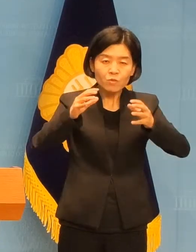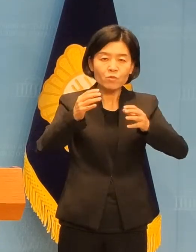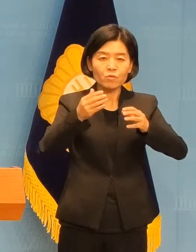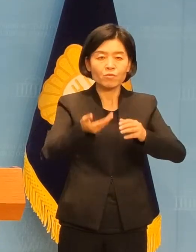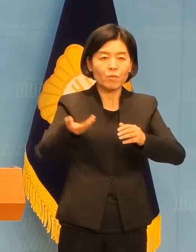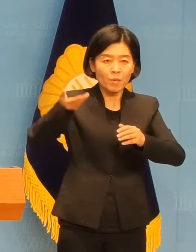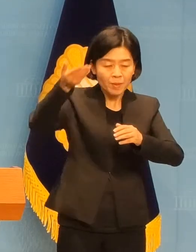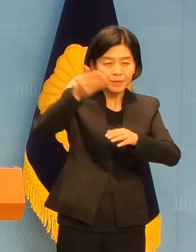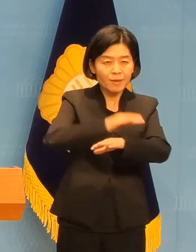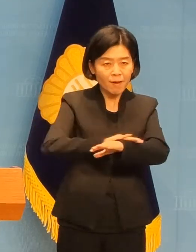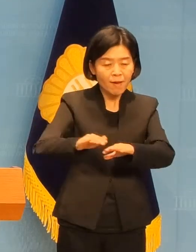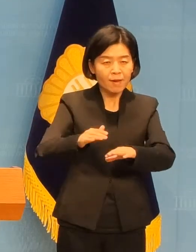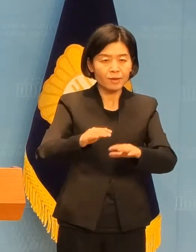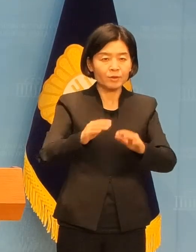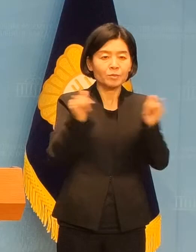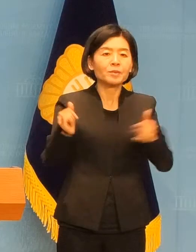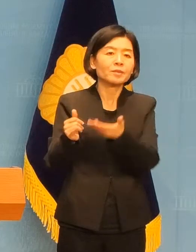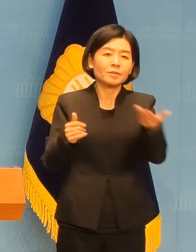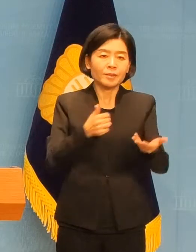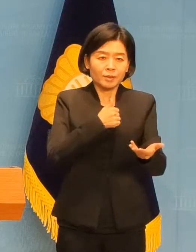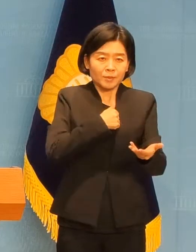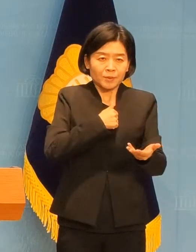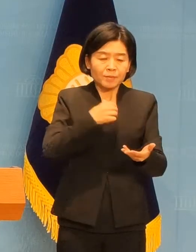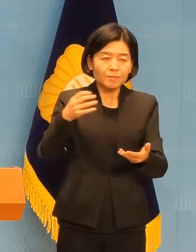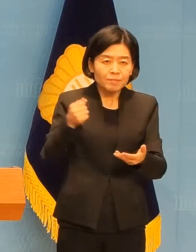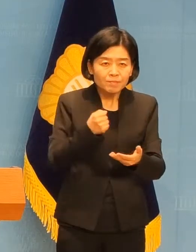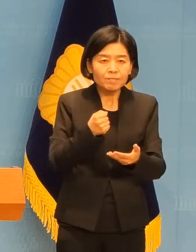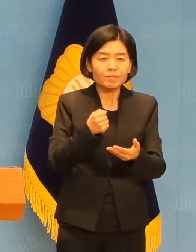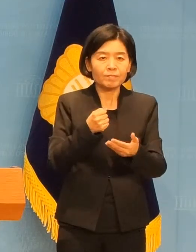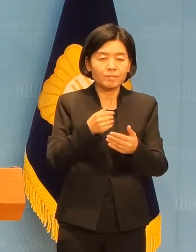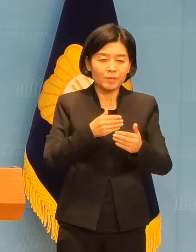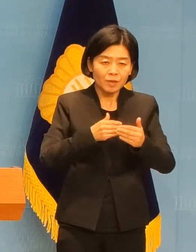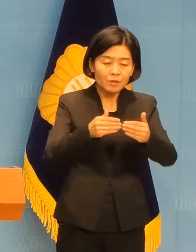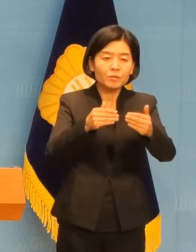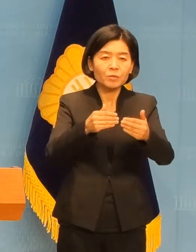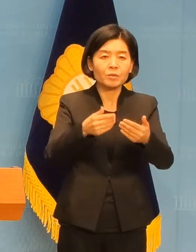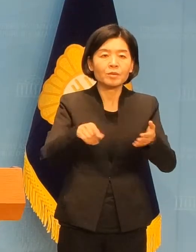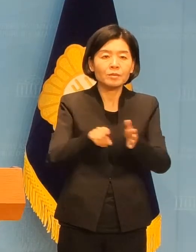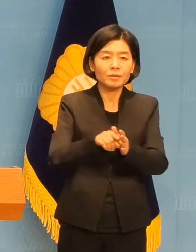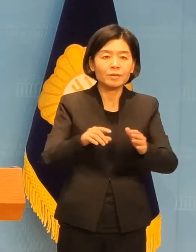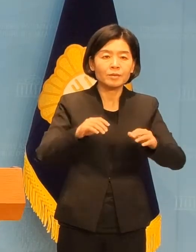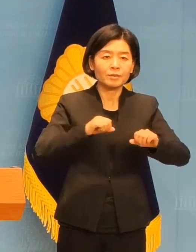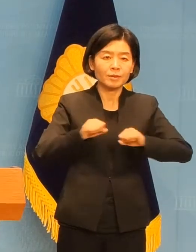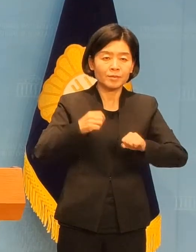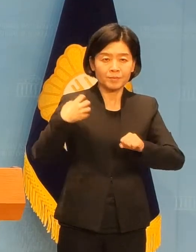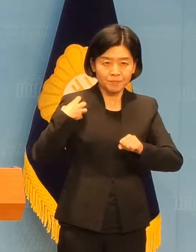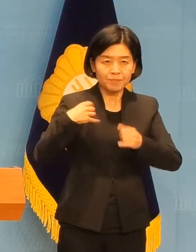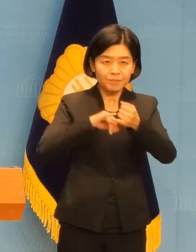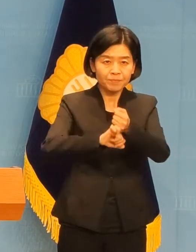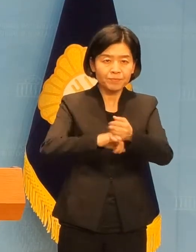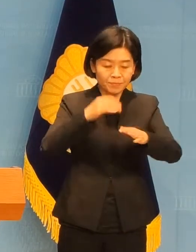온전히 국민의 자부심으로 이어질 수 있도록 끝까지 책임 있게 활동해 나가겠습니다. 감사합니다.